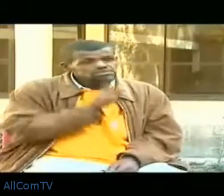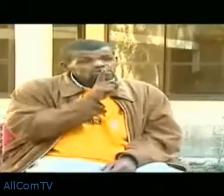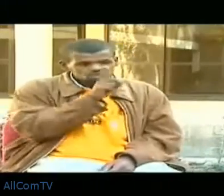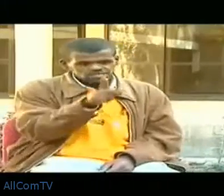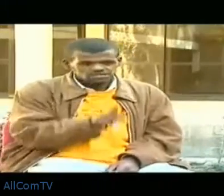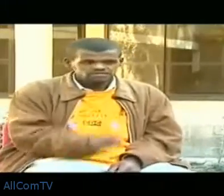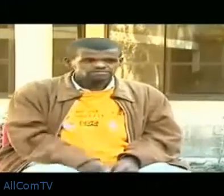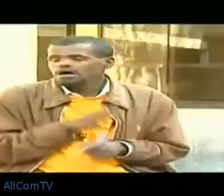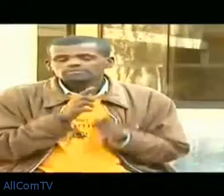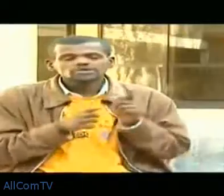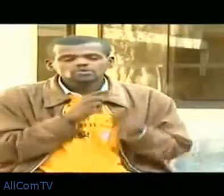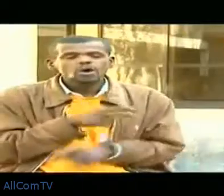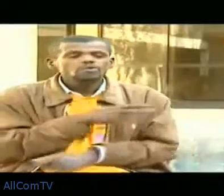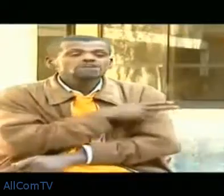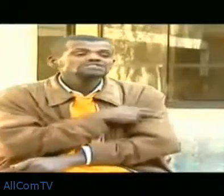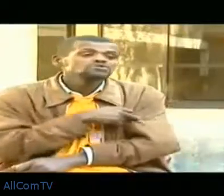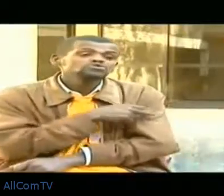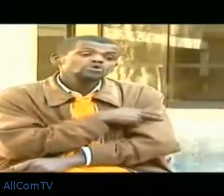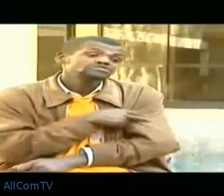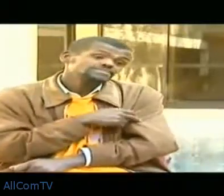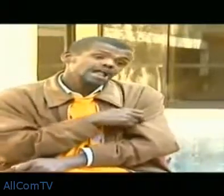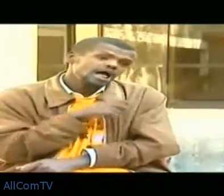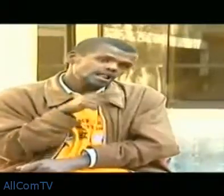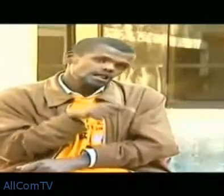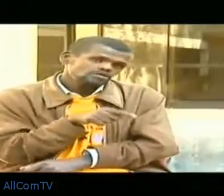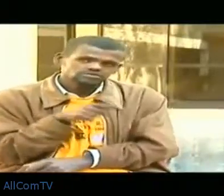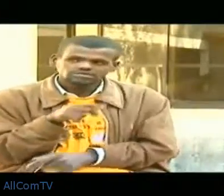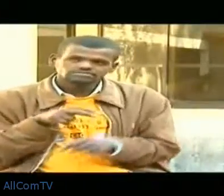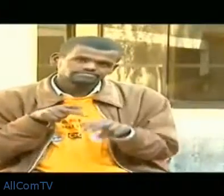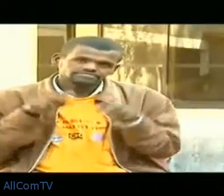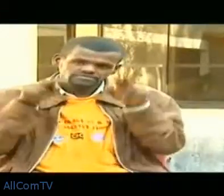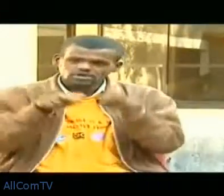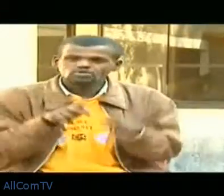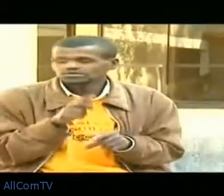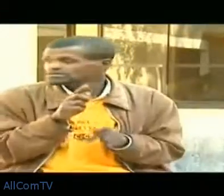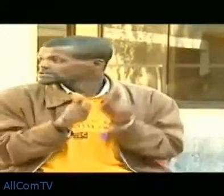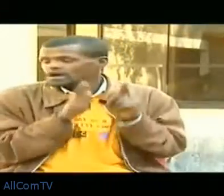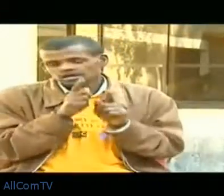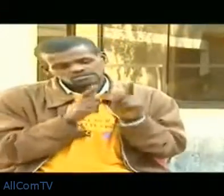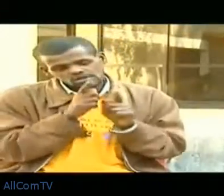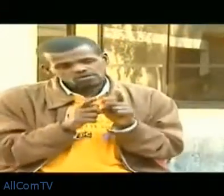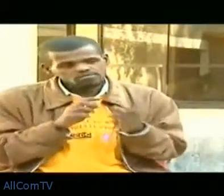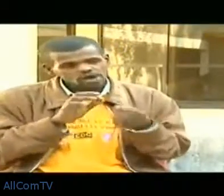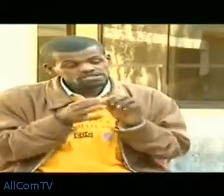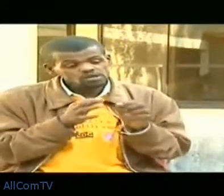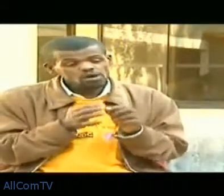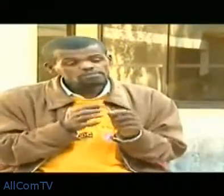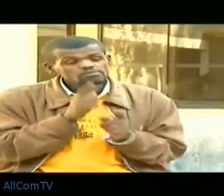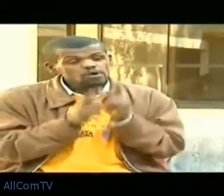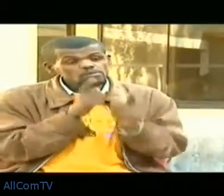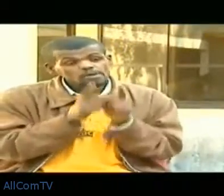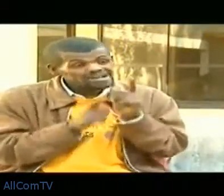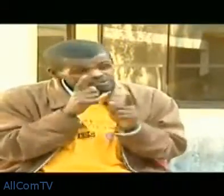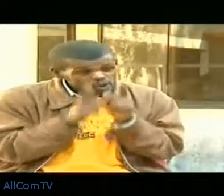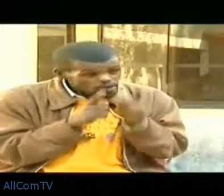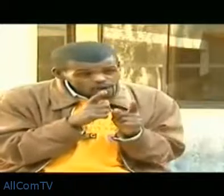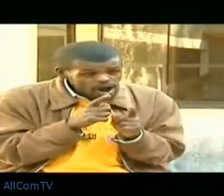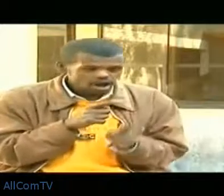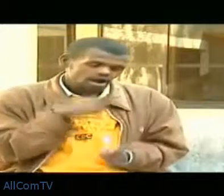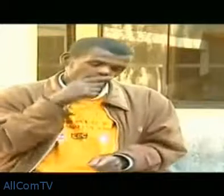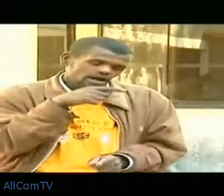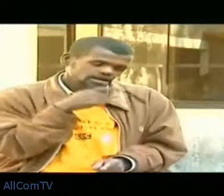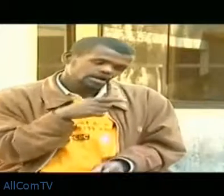በኋላ ዘውዲቱ ሆስፒታል አገልግሎቱ በመልክት ቋንቋ ይፈጣል የሚል ነገር ሰማው። እናም መጣው ያለውን ችግር በቋንቋ